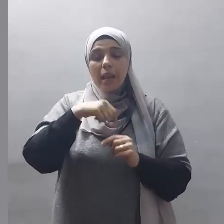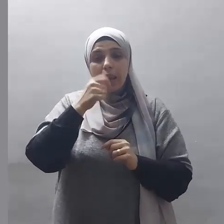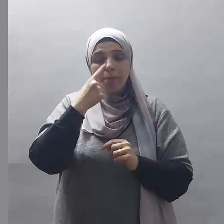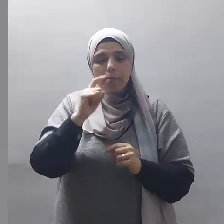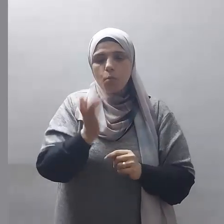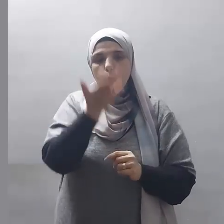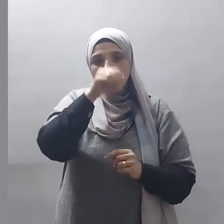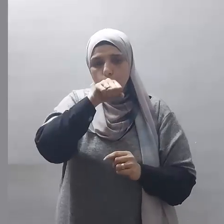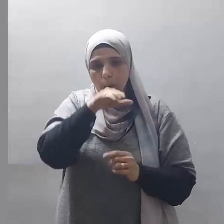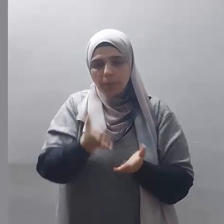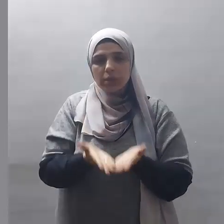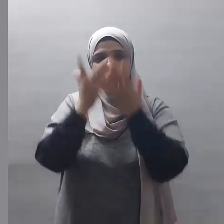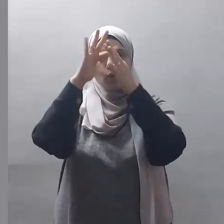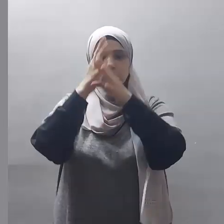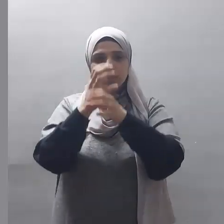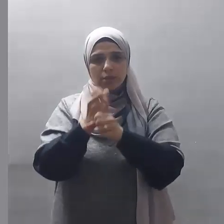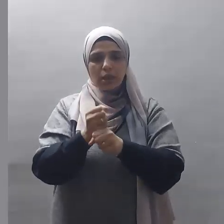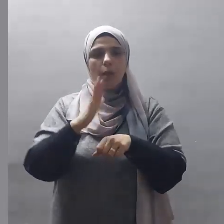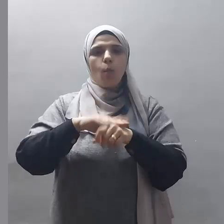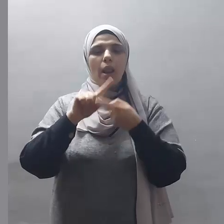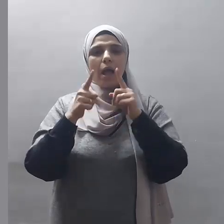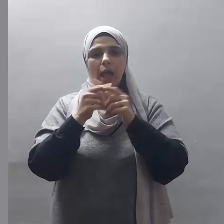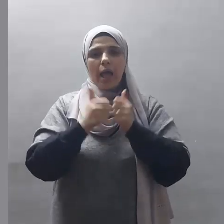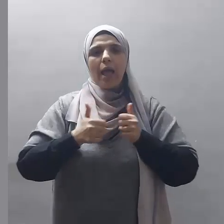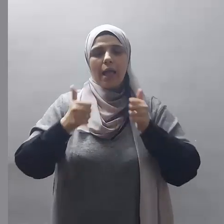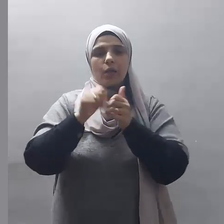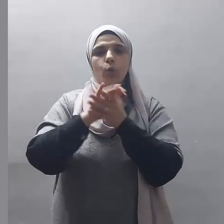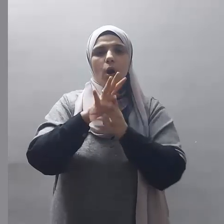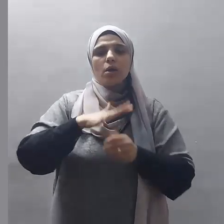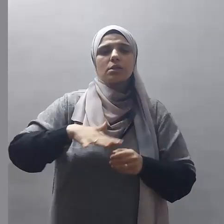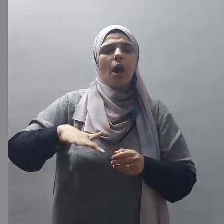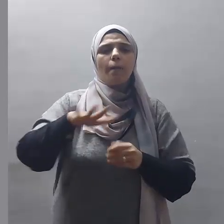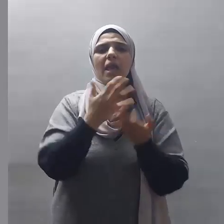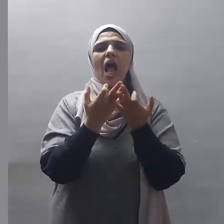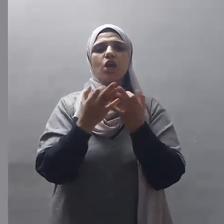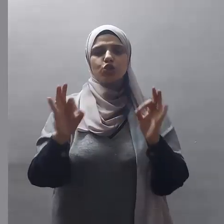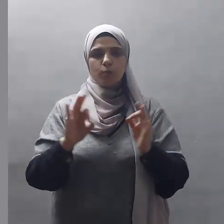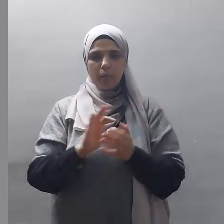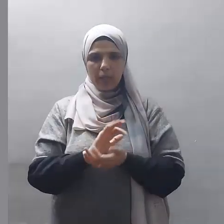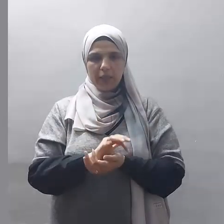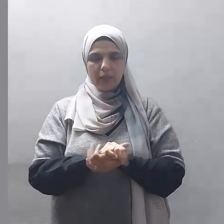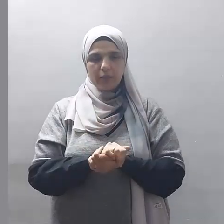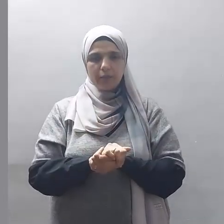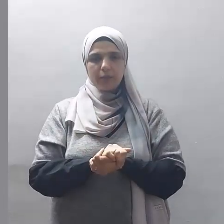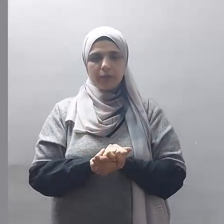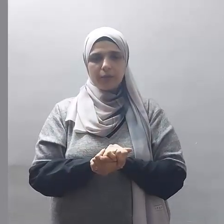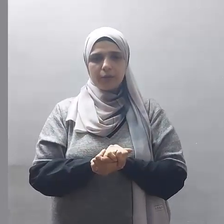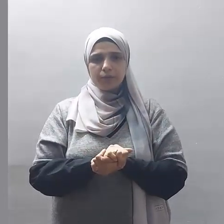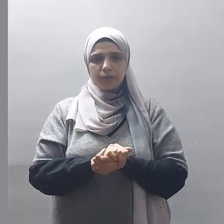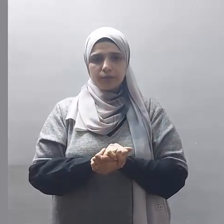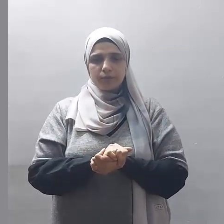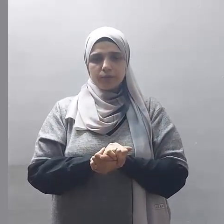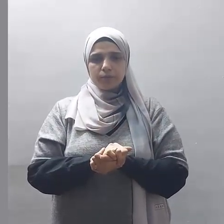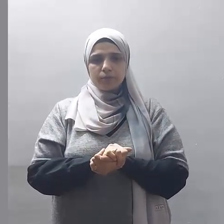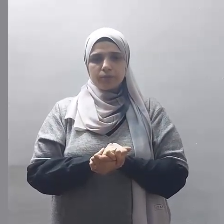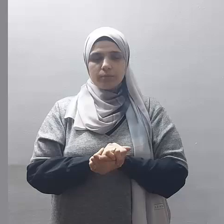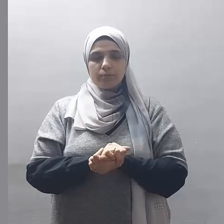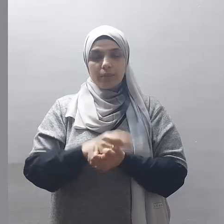محمد صلى الله عليه وسلم وعلى اله وصحبه اجمعين ومن افضل